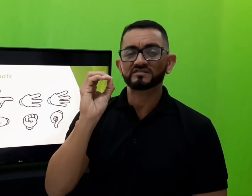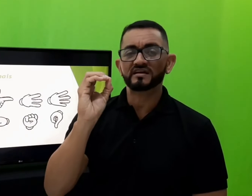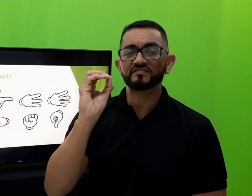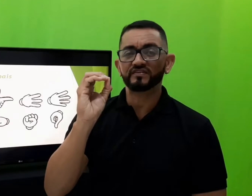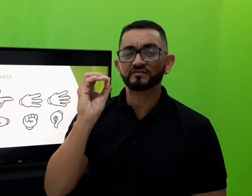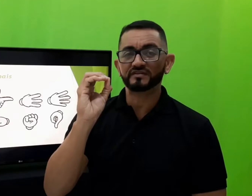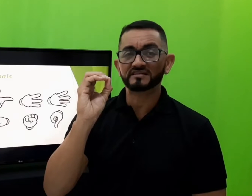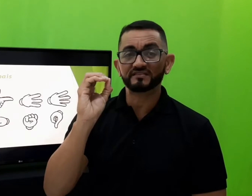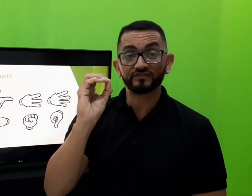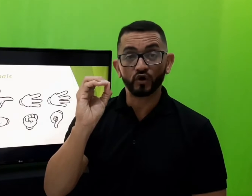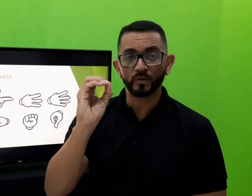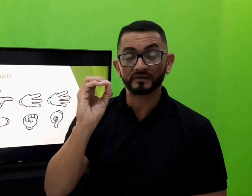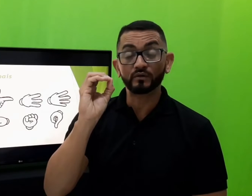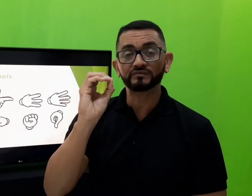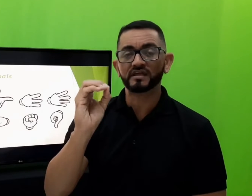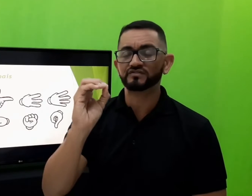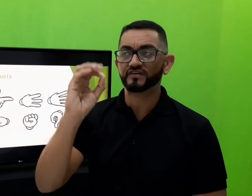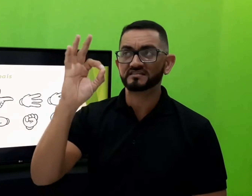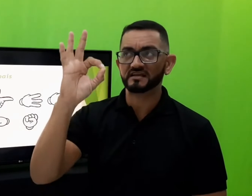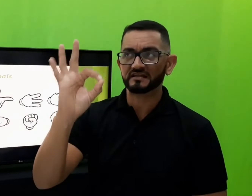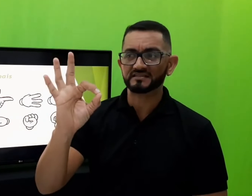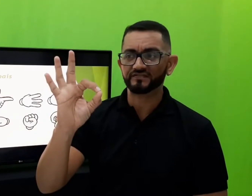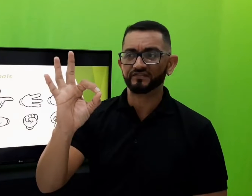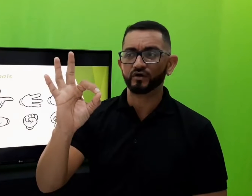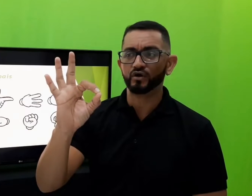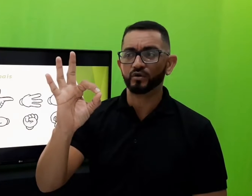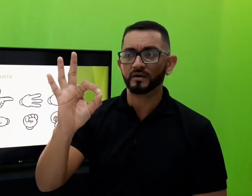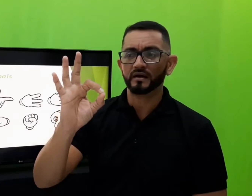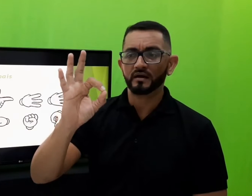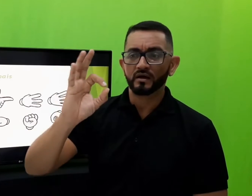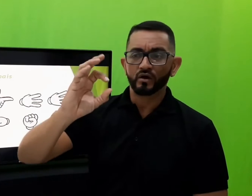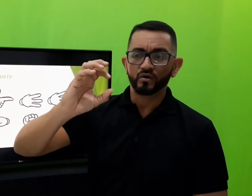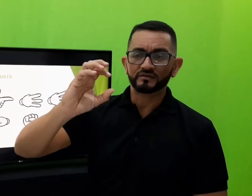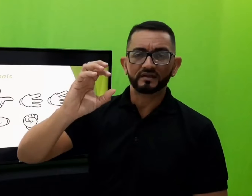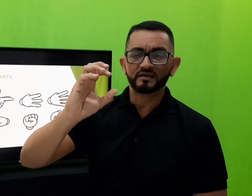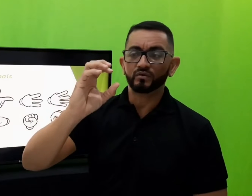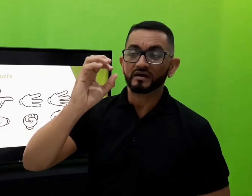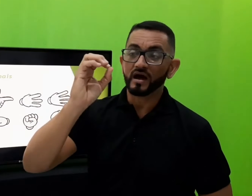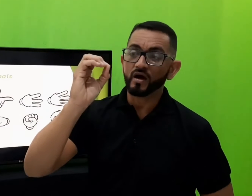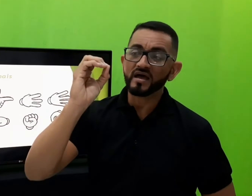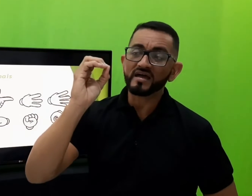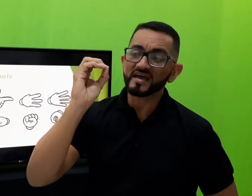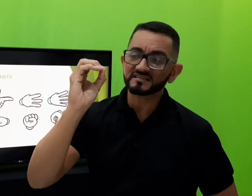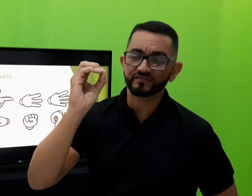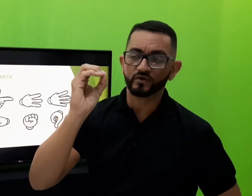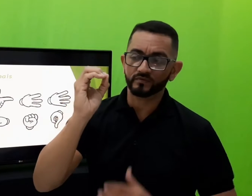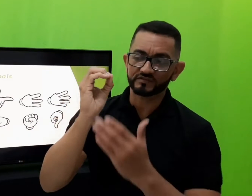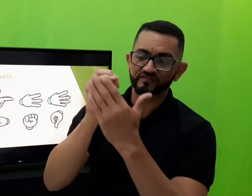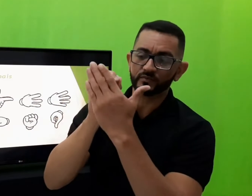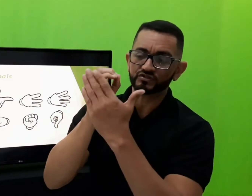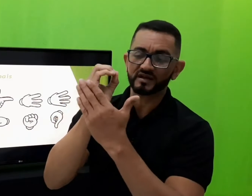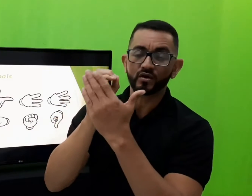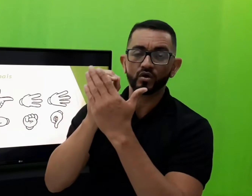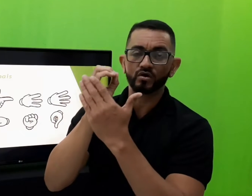0 é feito dessa forma, não tente fazer ele dessa forma, entendeu? É essa forma, você vai mostrar a